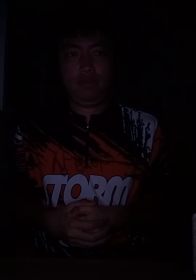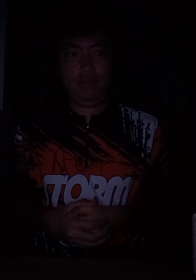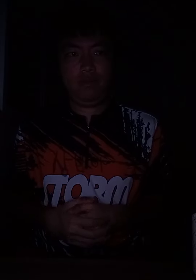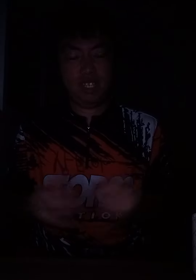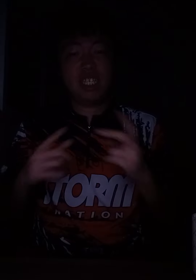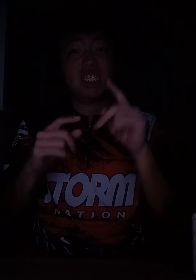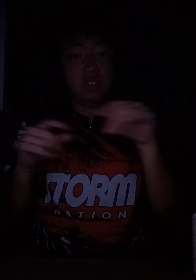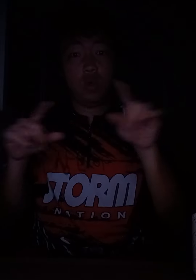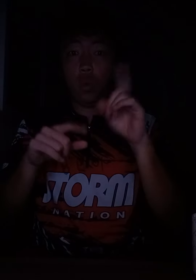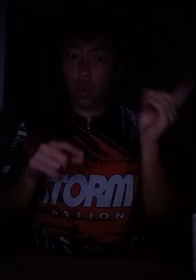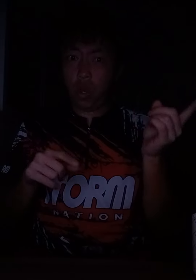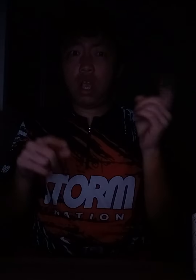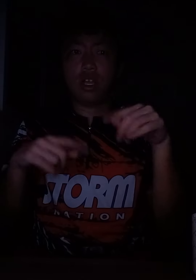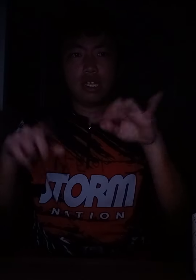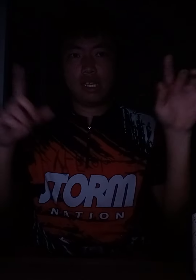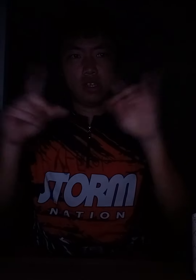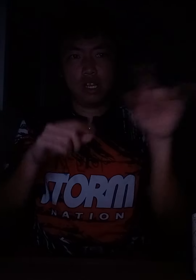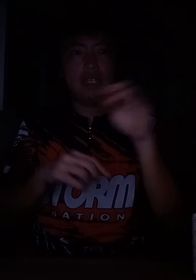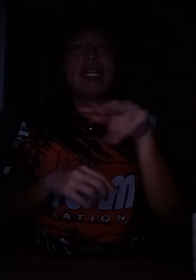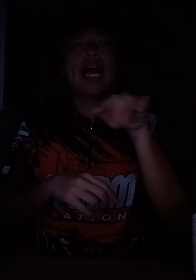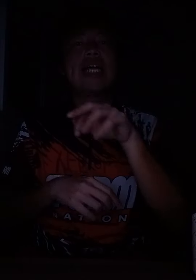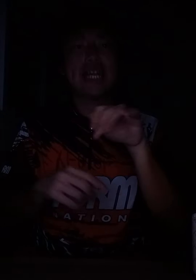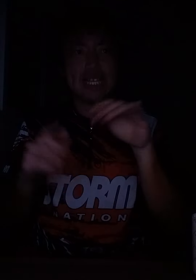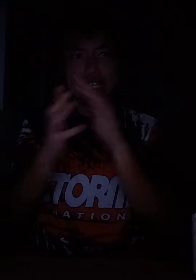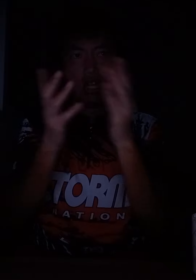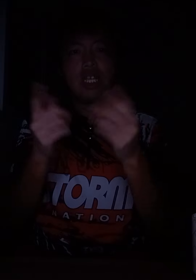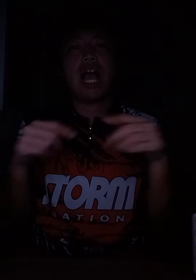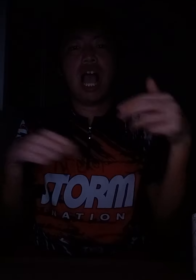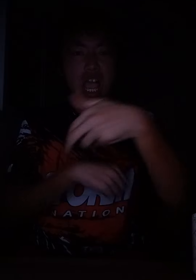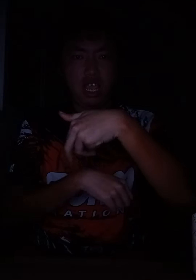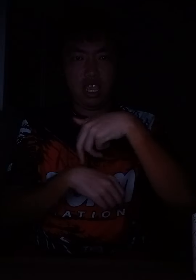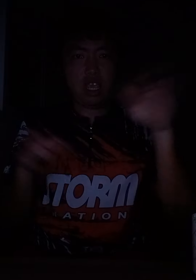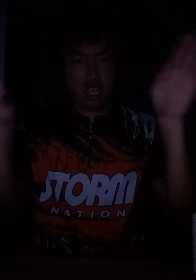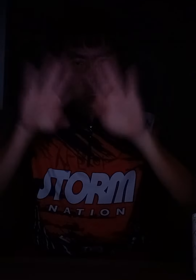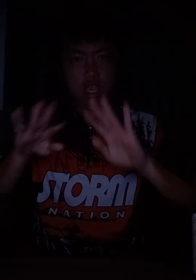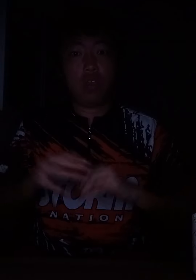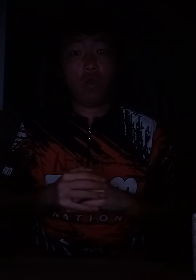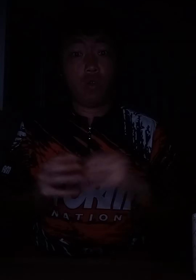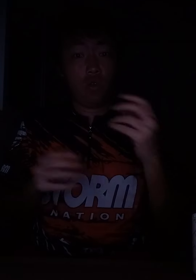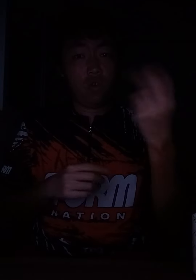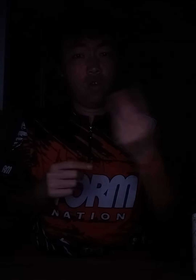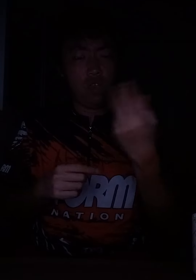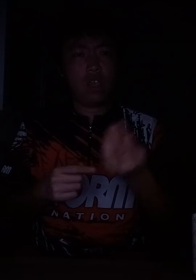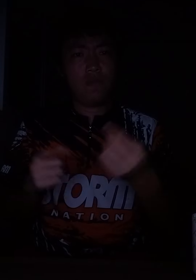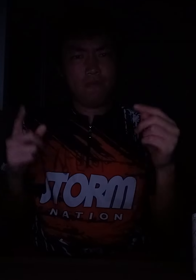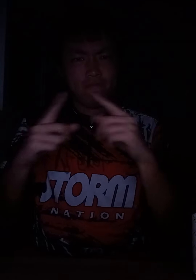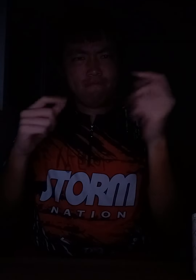지난 일요일 오전 부산에서 서울로 향하는 SRT 열차 안 40대 남성 승객이 주먹을